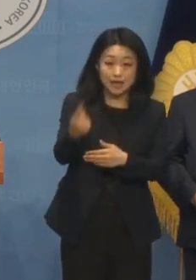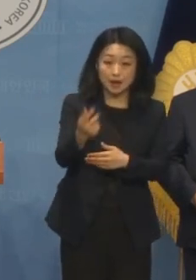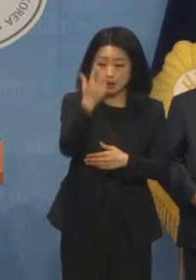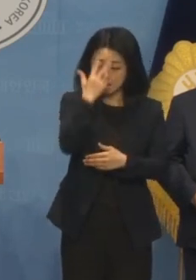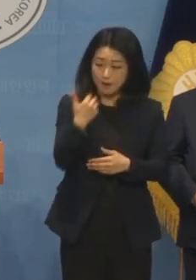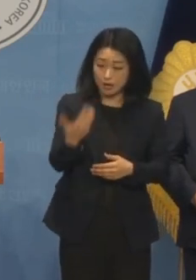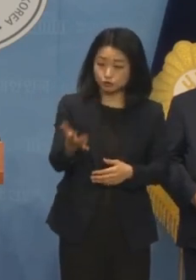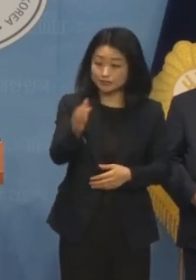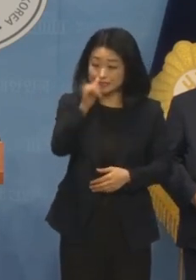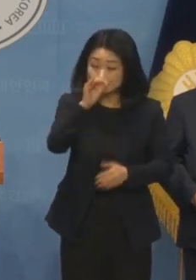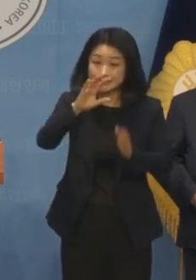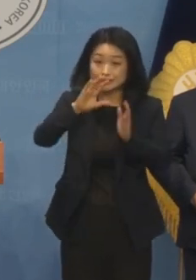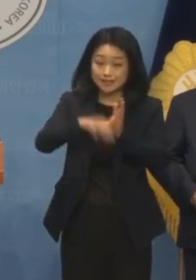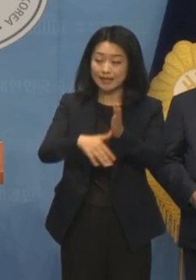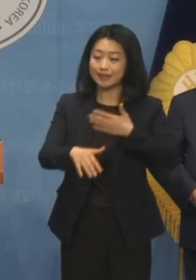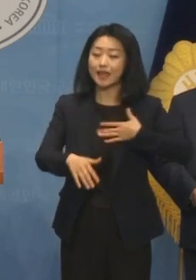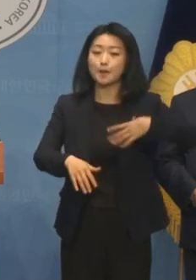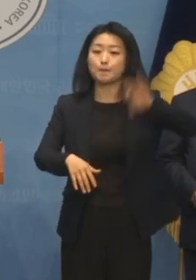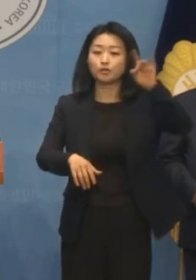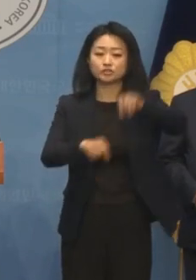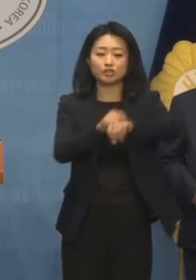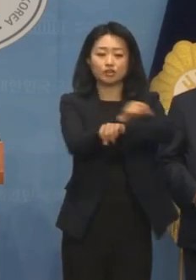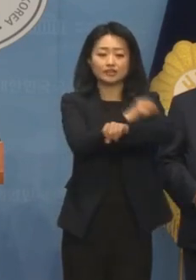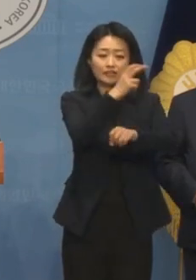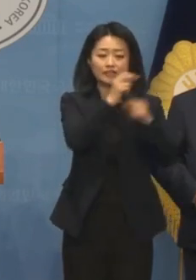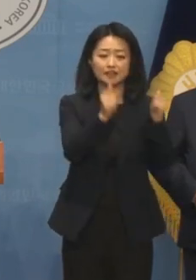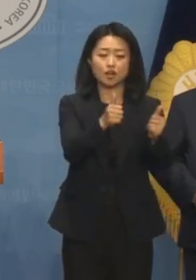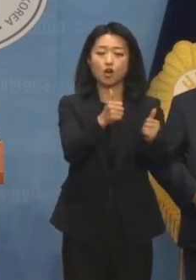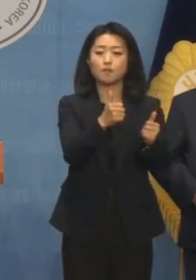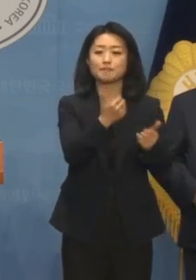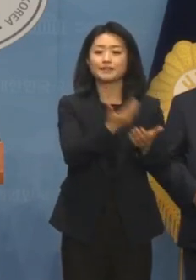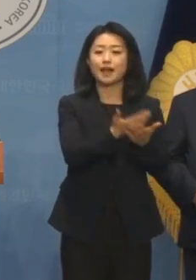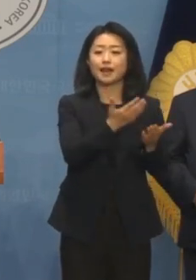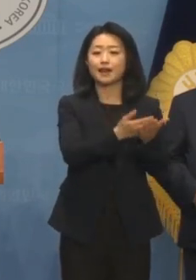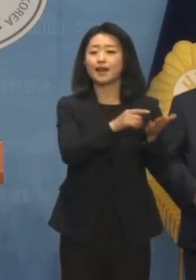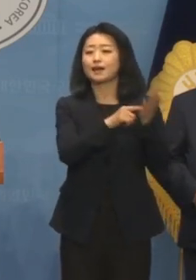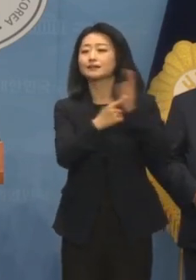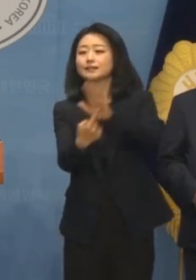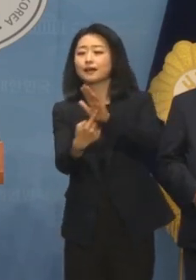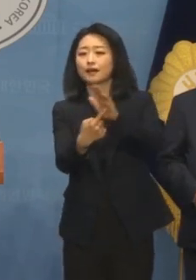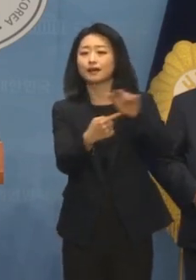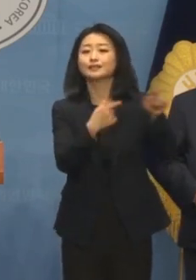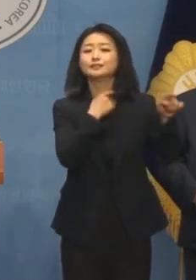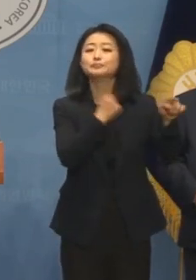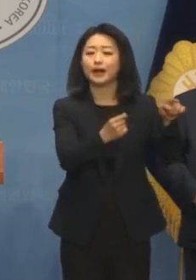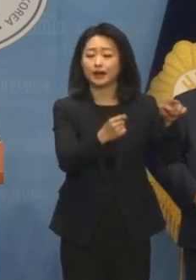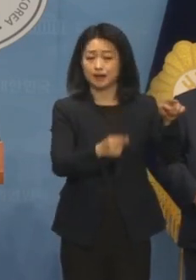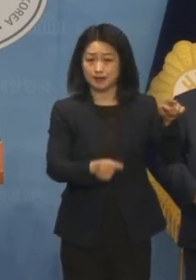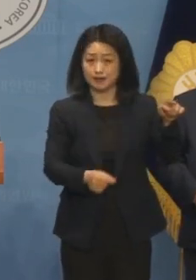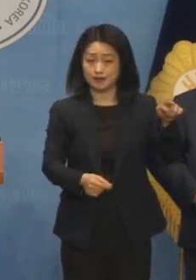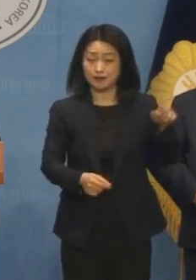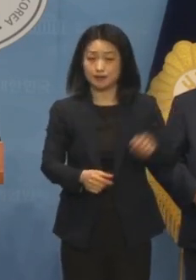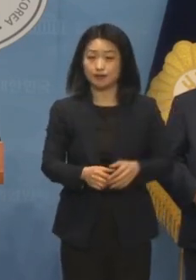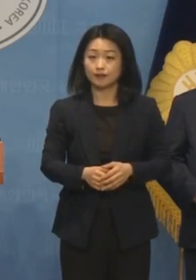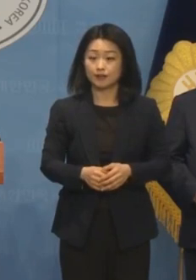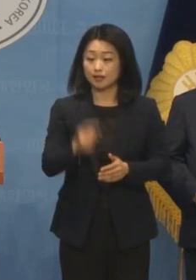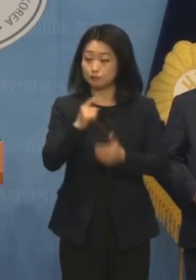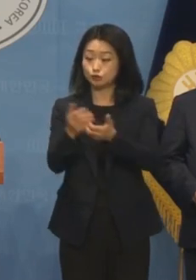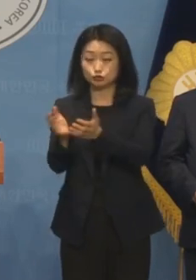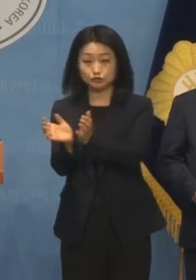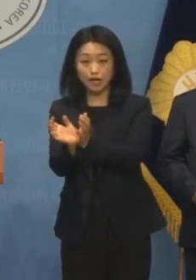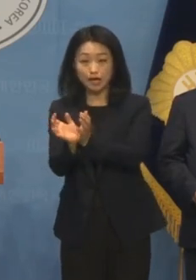의혹이 있다면 제가 먼저 특검하자고 말하겠다고 밝히신 바가 있습니다. 이에